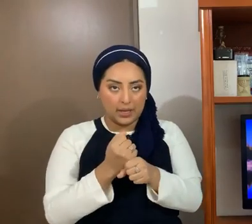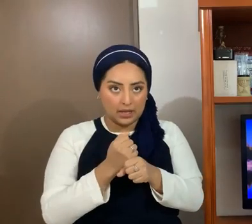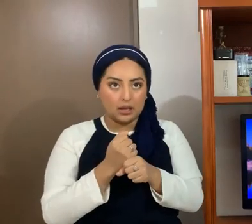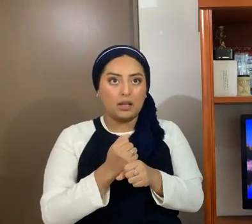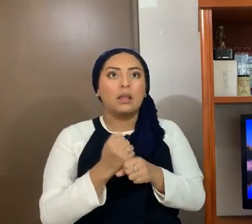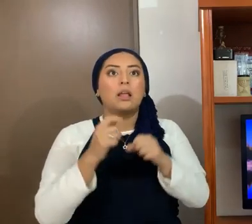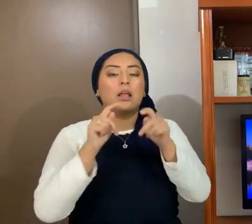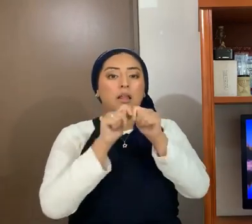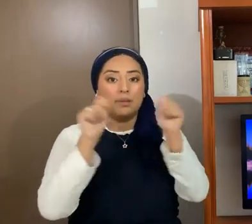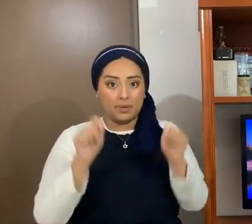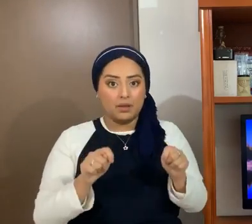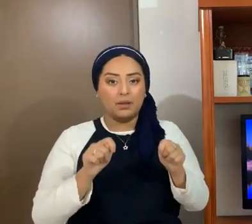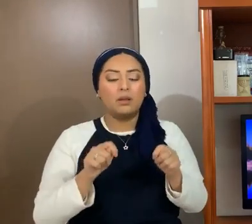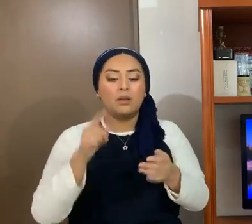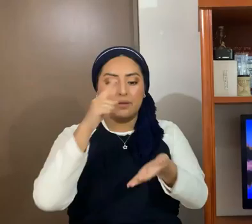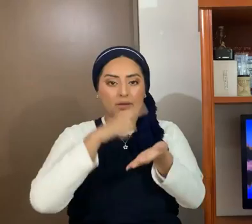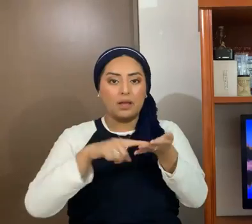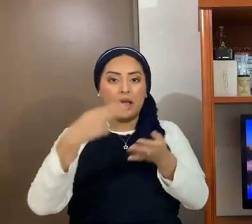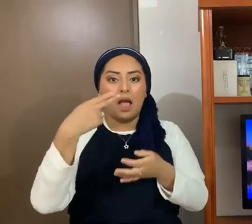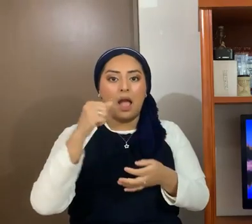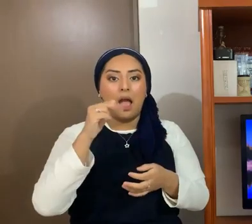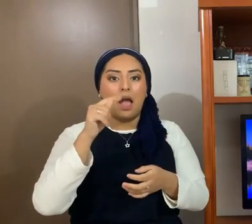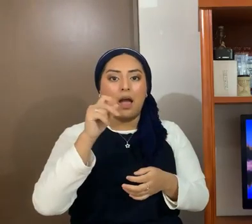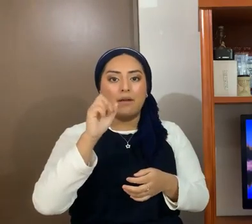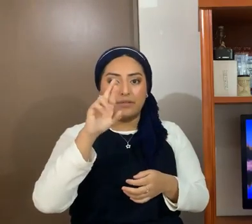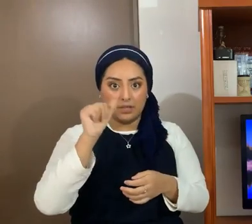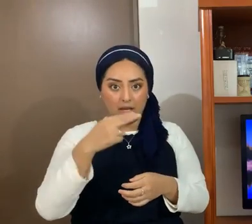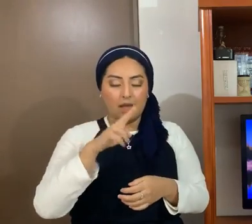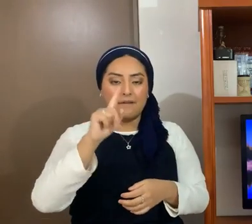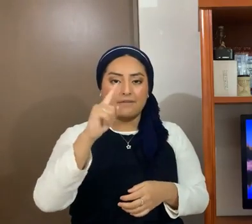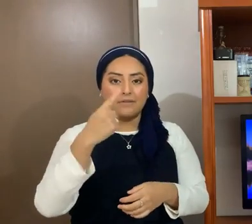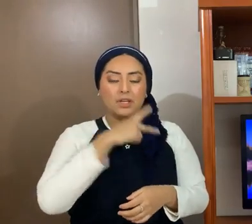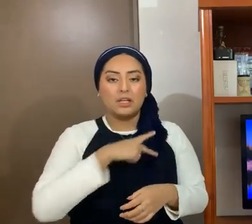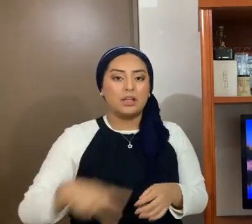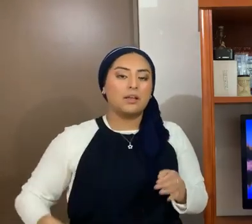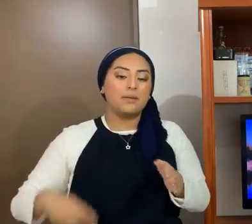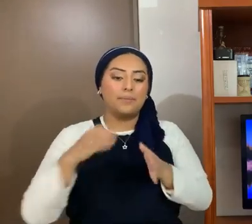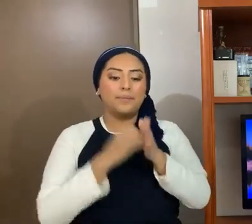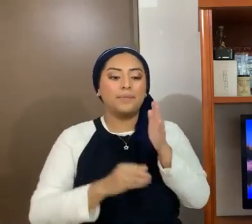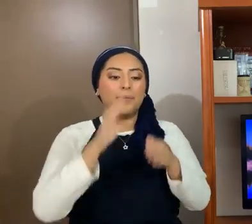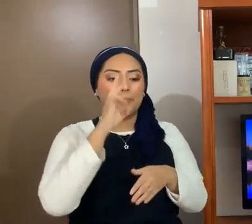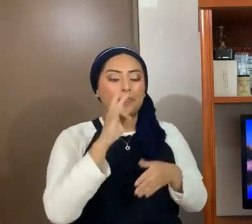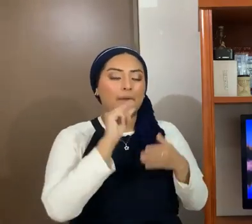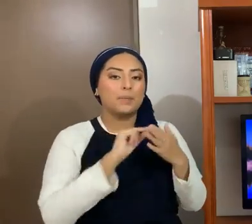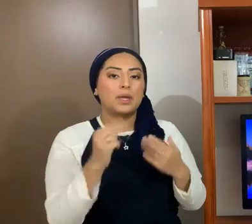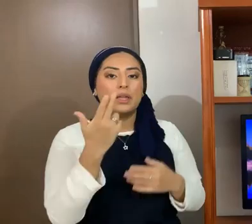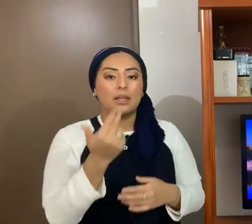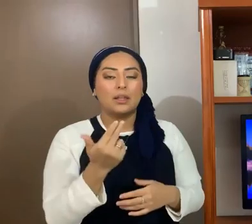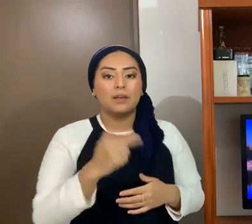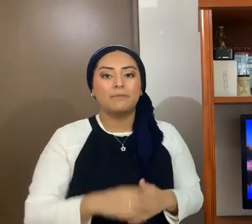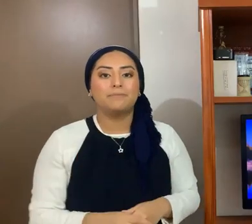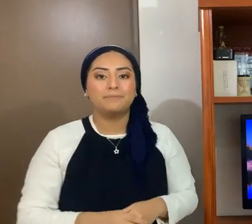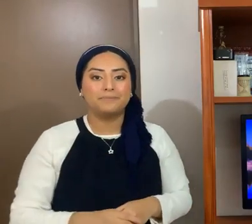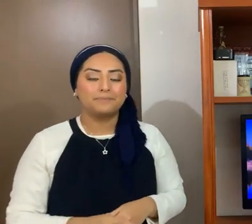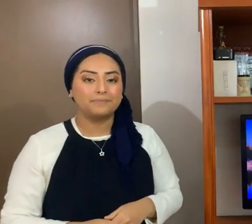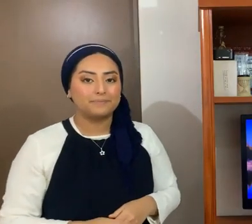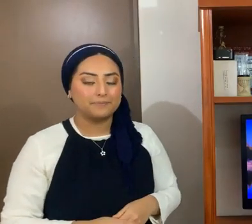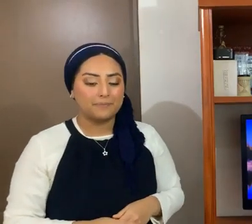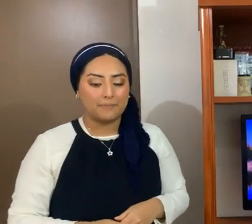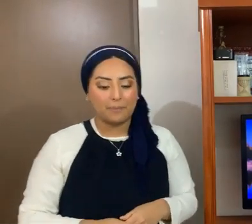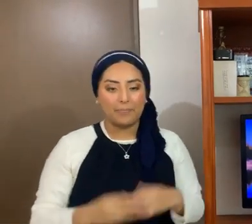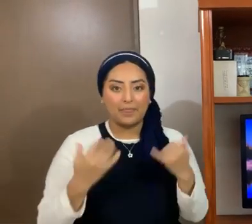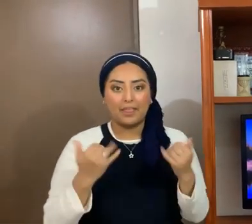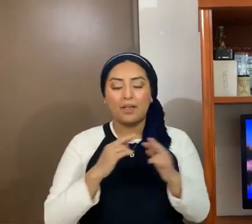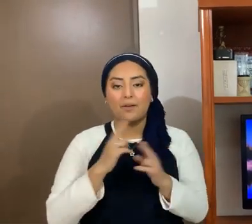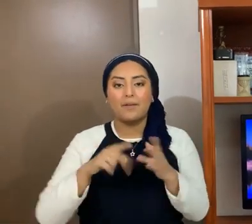el Mishkan. Vamos a la Haftará, vamos a Primera de Reyes, capítulo 7, en el verso 13. Ya entramos, ahora